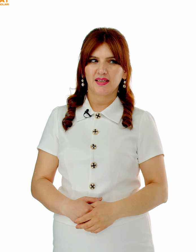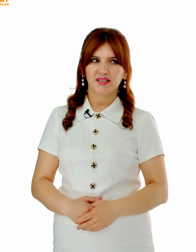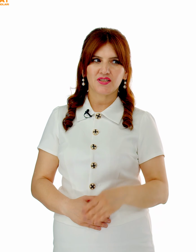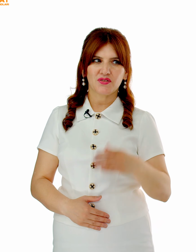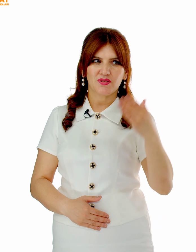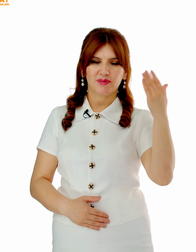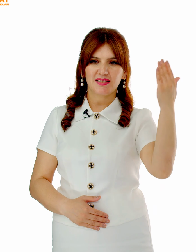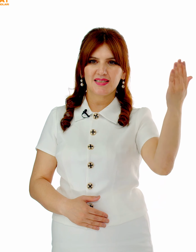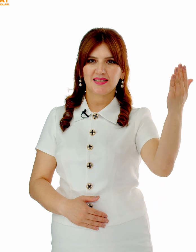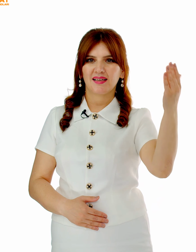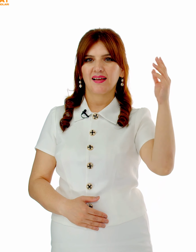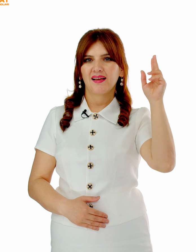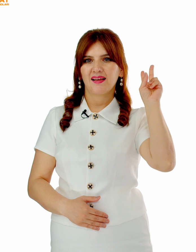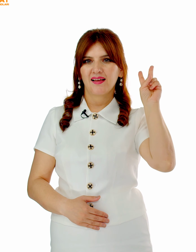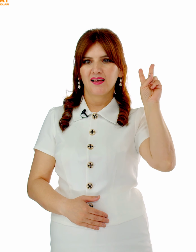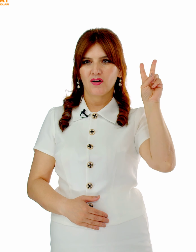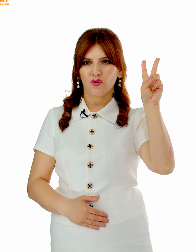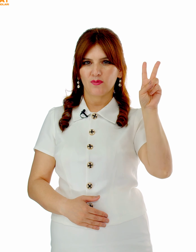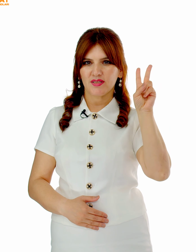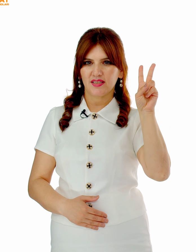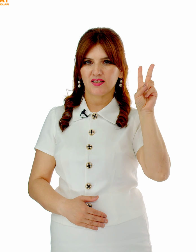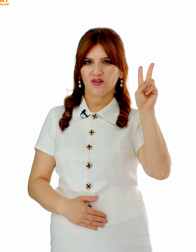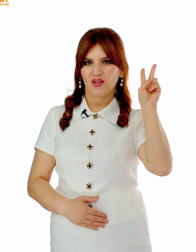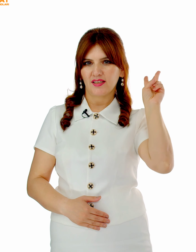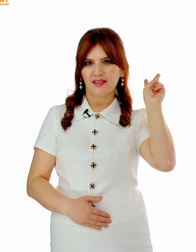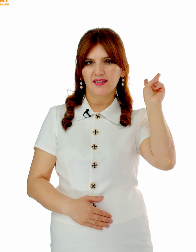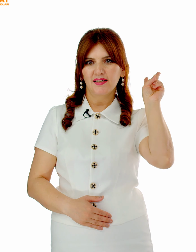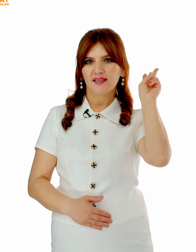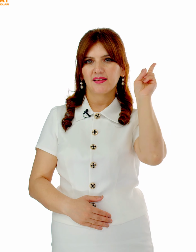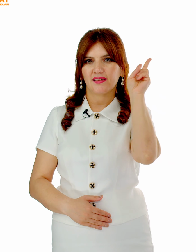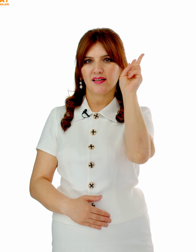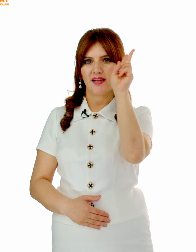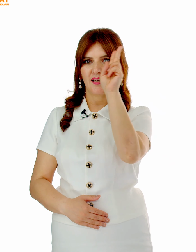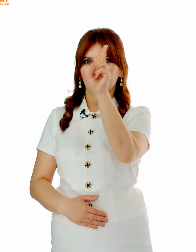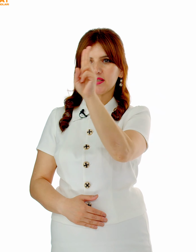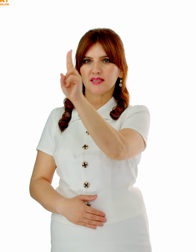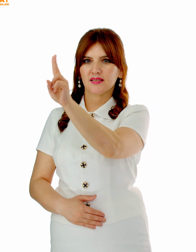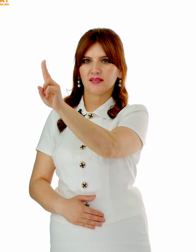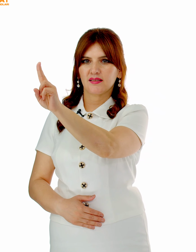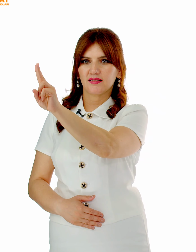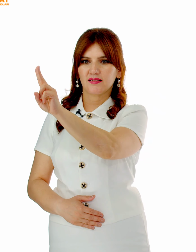Keyingi so'zimiz qo'limiz ikki holatida trolleybus.